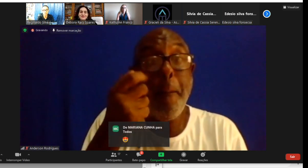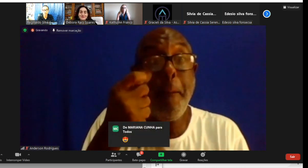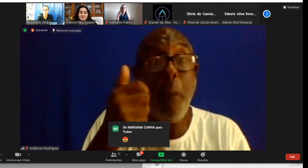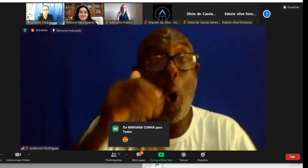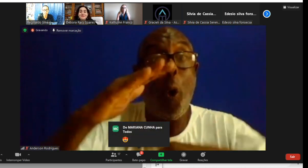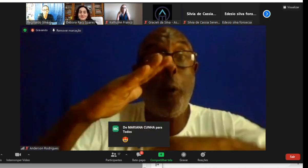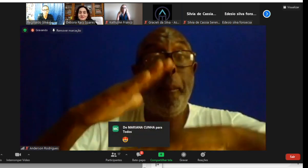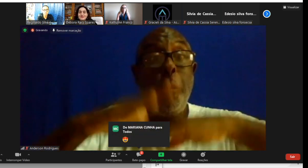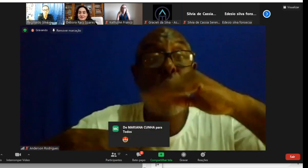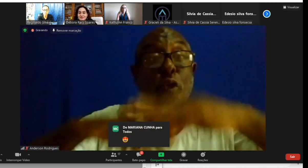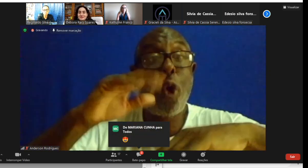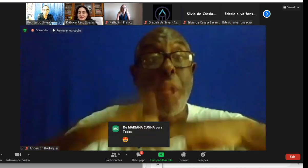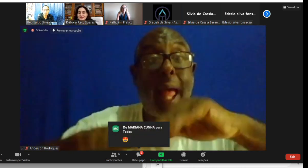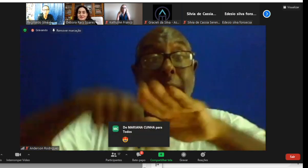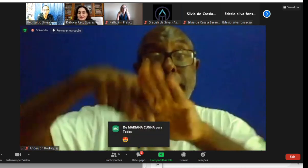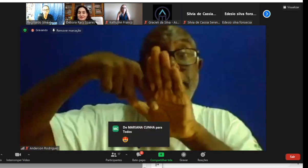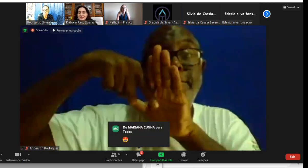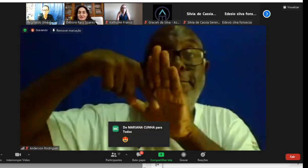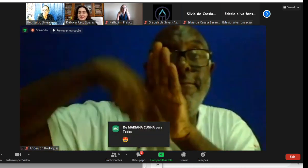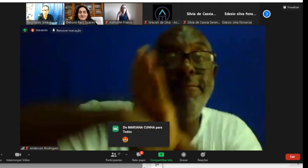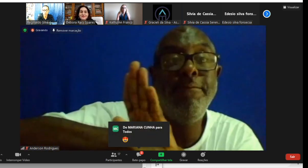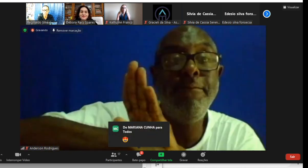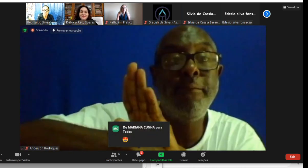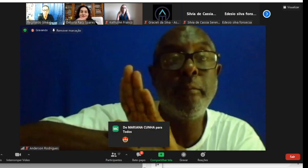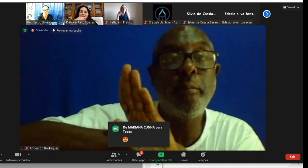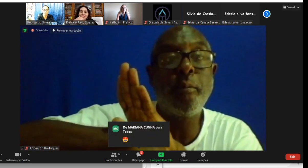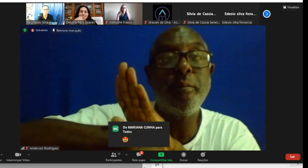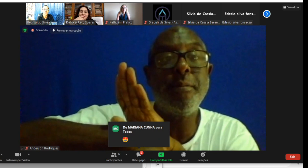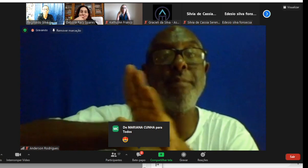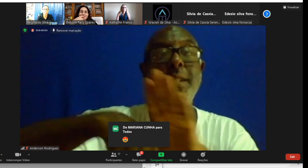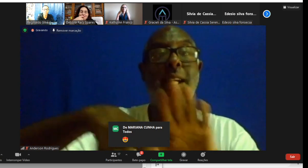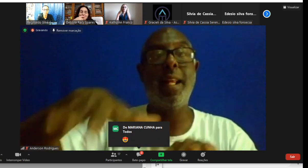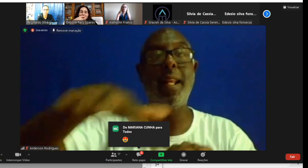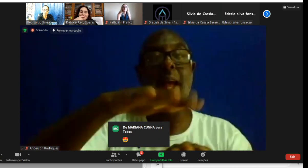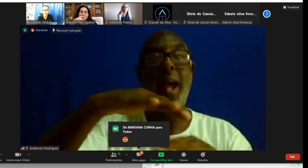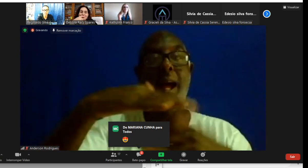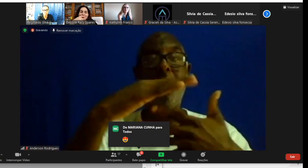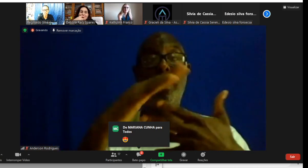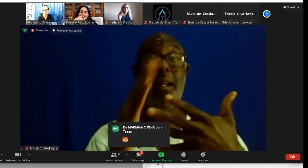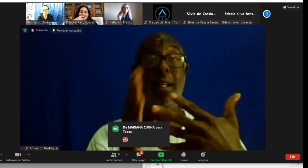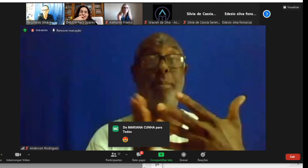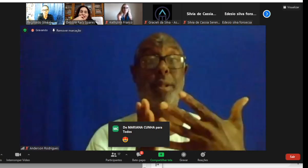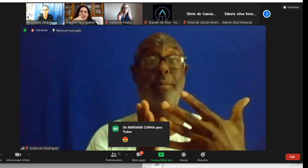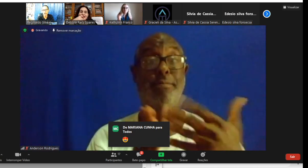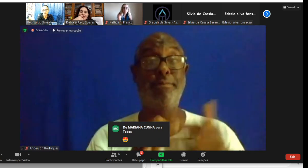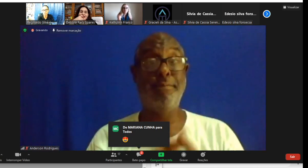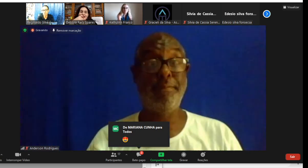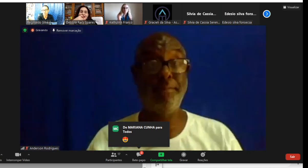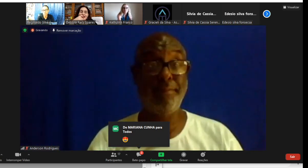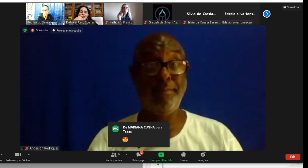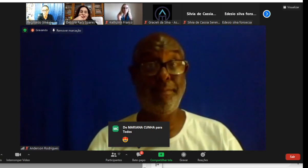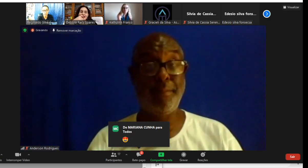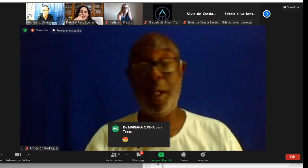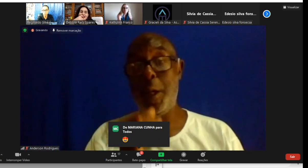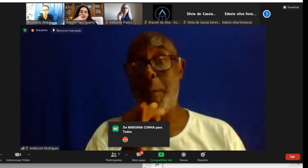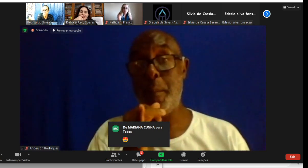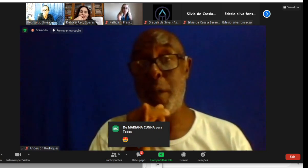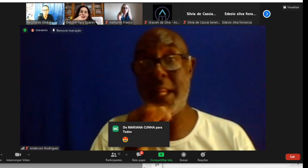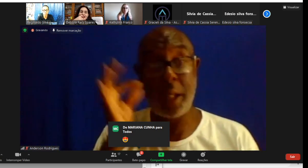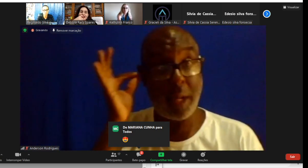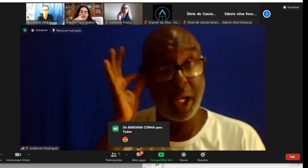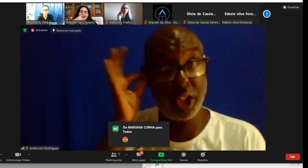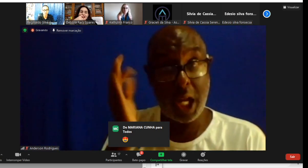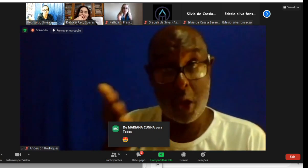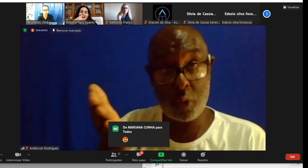adaptações. São poucos profissionais que fazem pesquisa nessa área, na língua de sinais. São